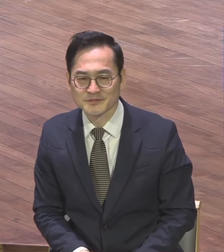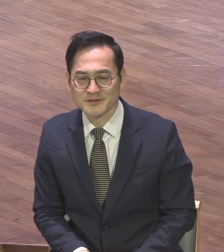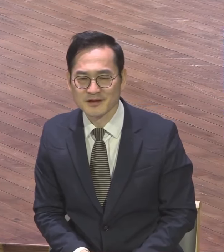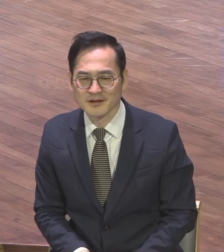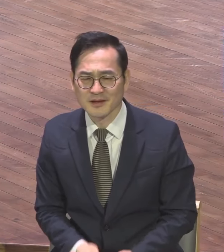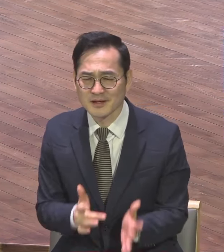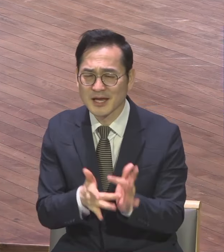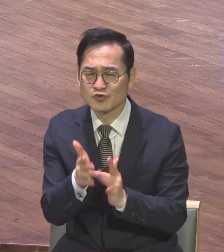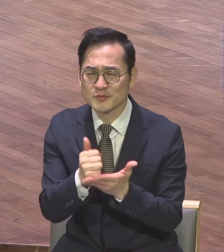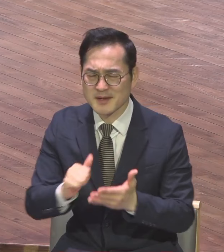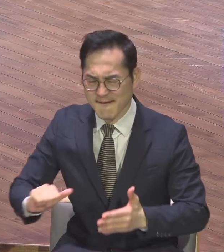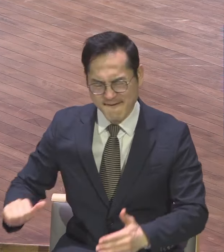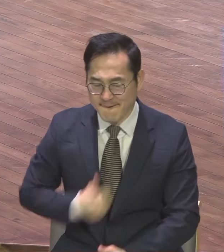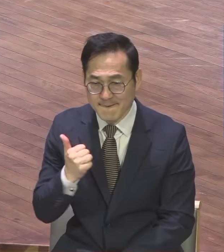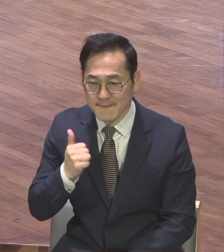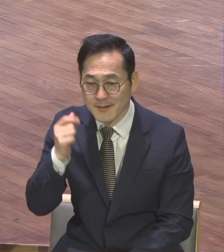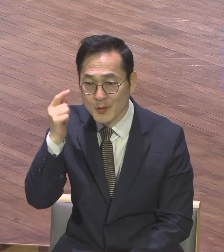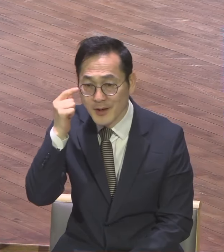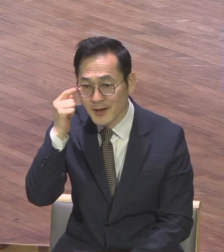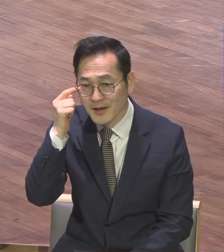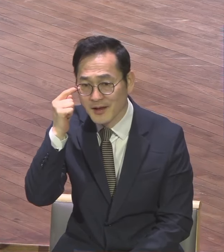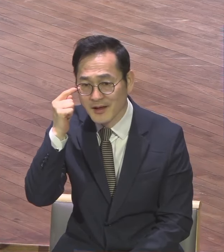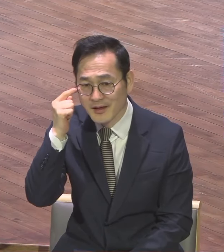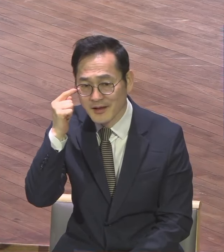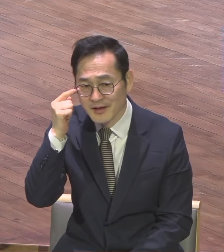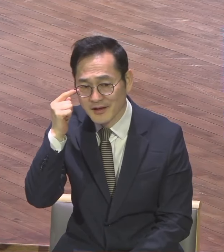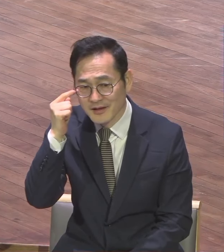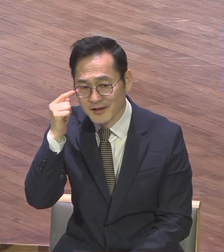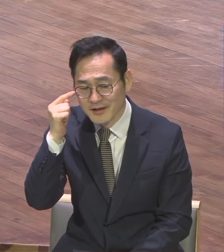예수님께서 왜 격노하셨냐, 격노하신 이유.